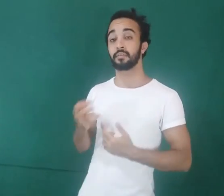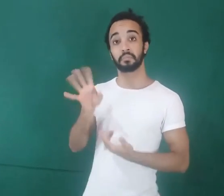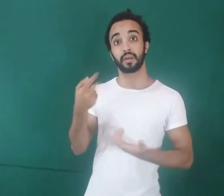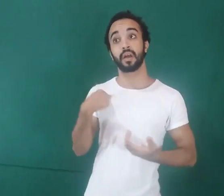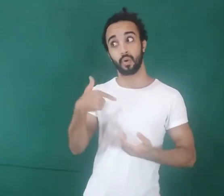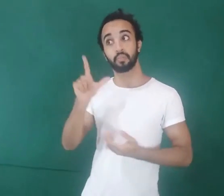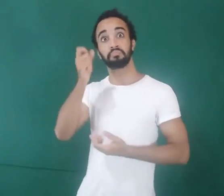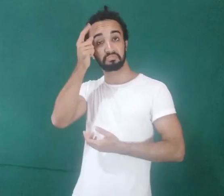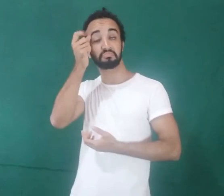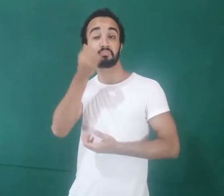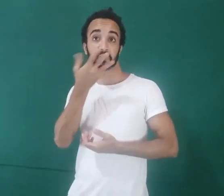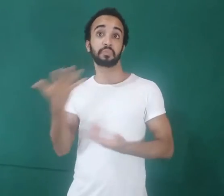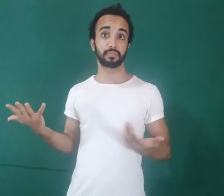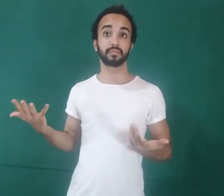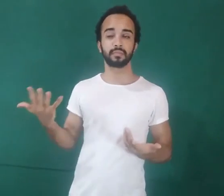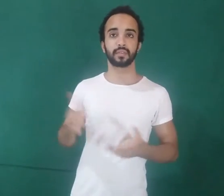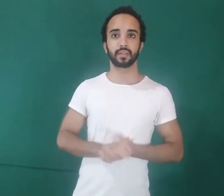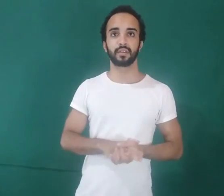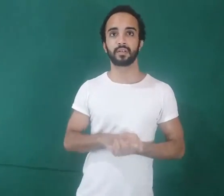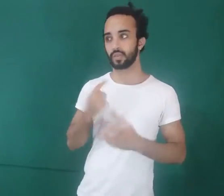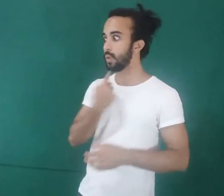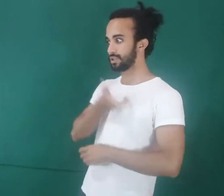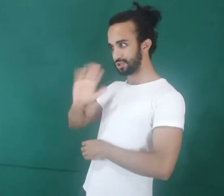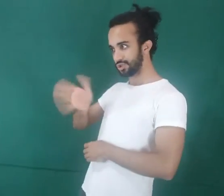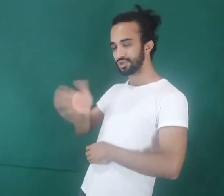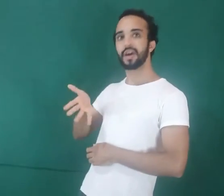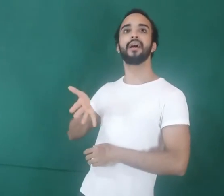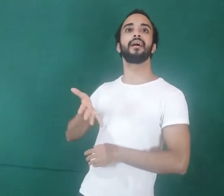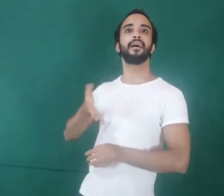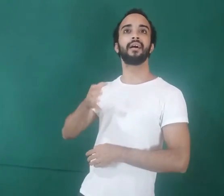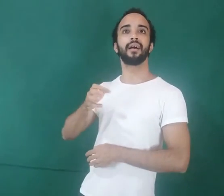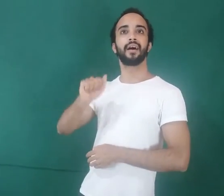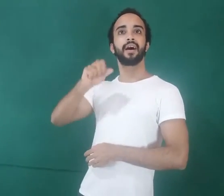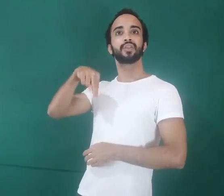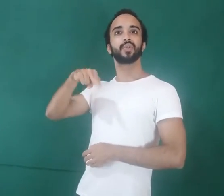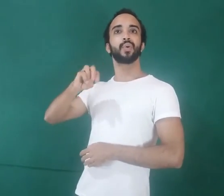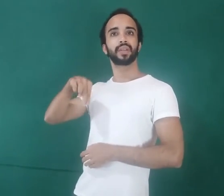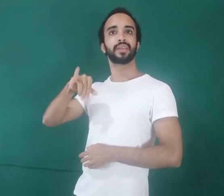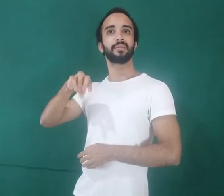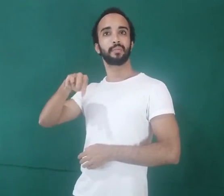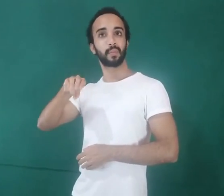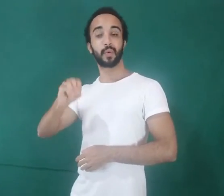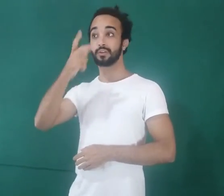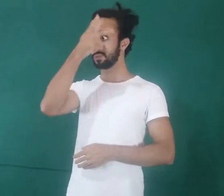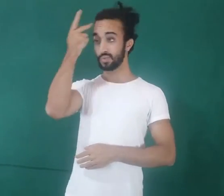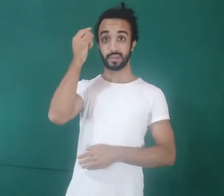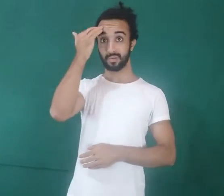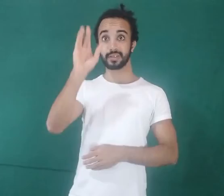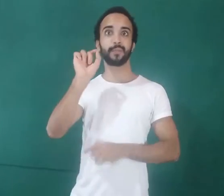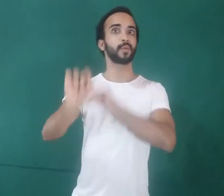internet. Pois mas, já dá, isso dá pé. As pessoas não sabem quem é, elas virtualizam isso de uma